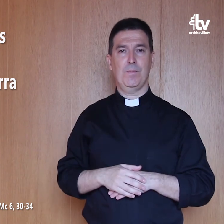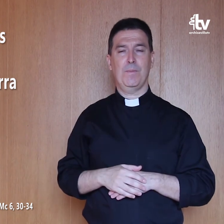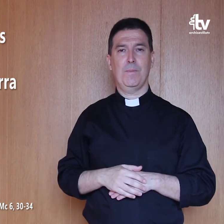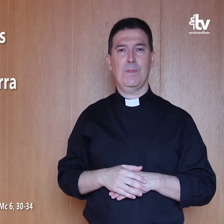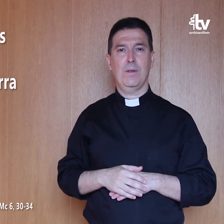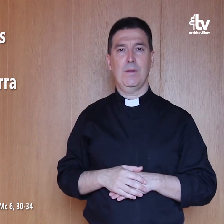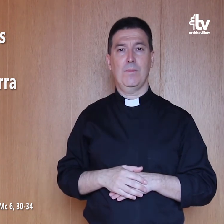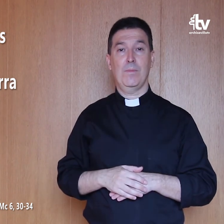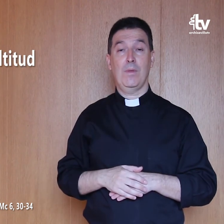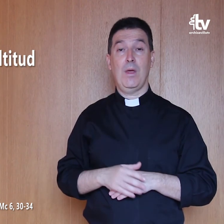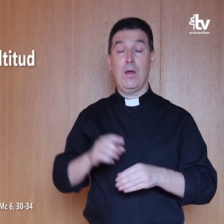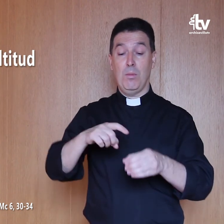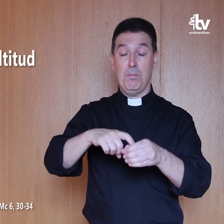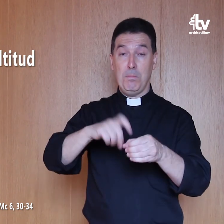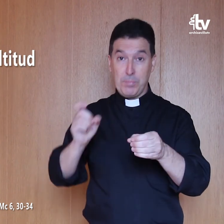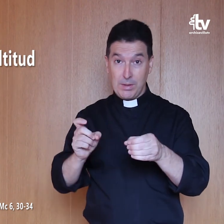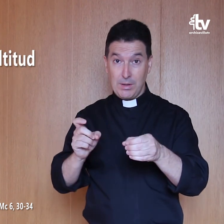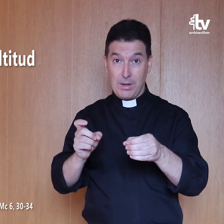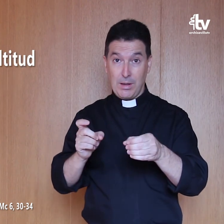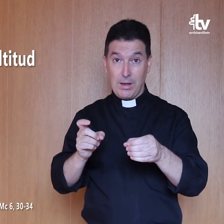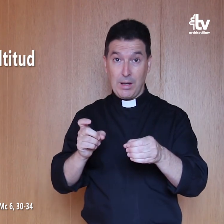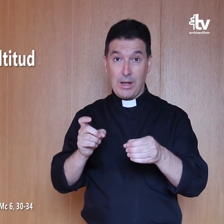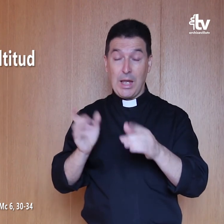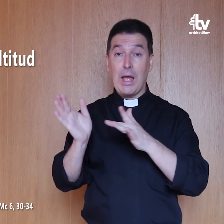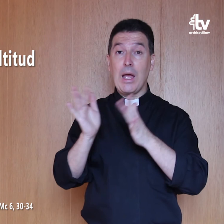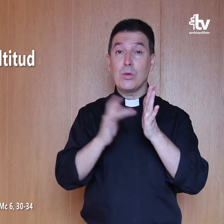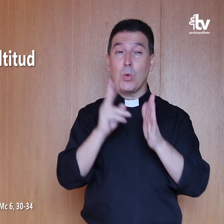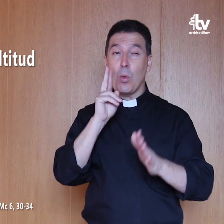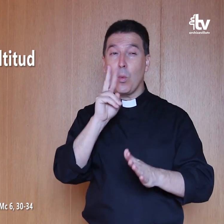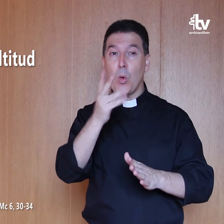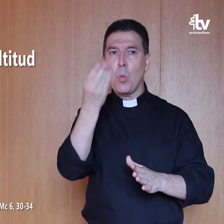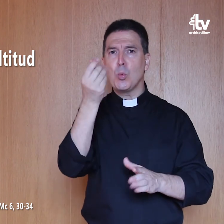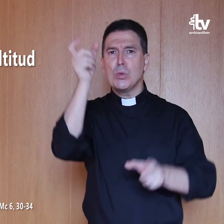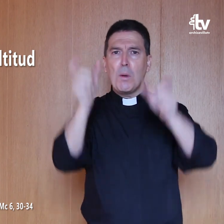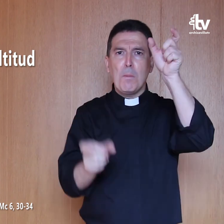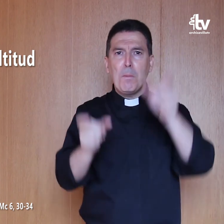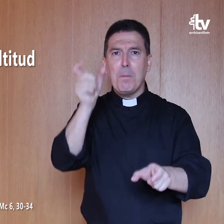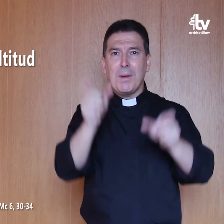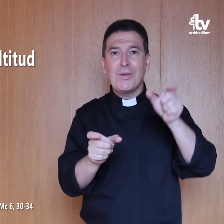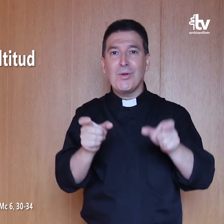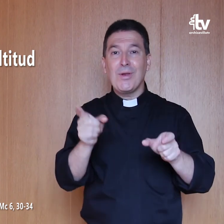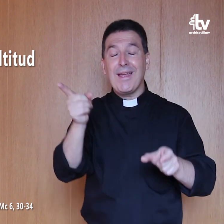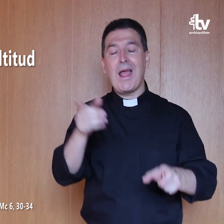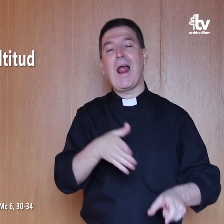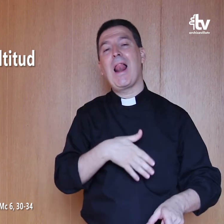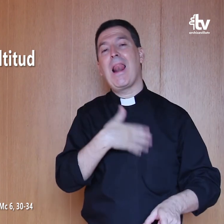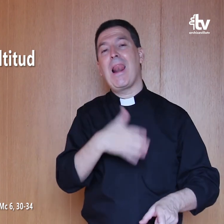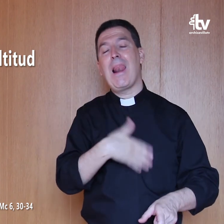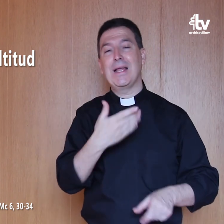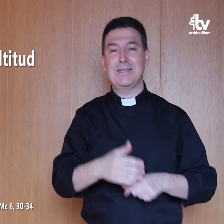Al desembarcar, Jesús vio una multitud y se compadeció